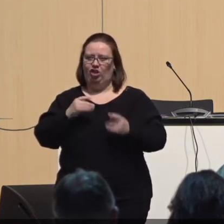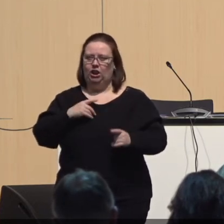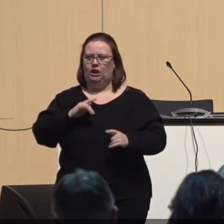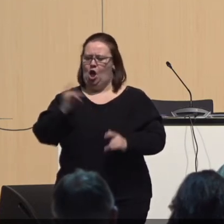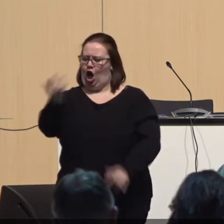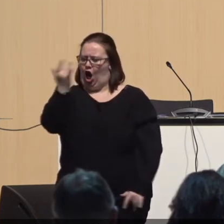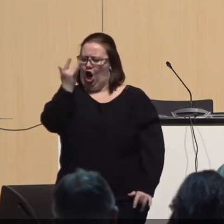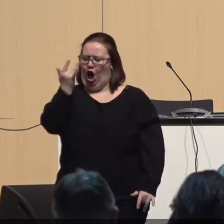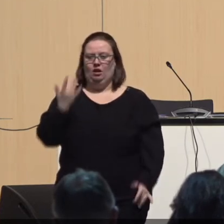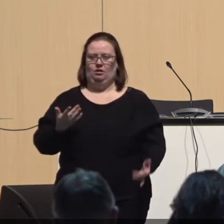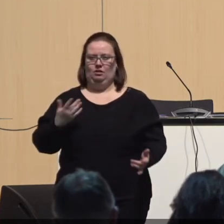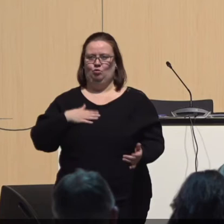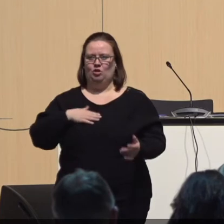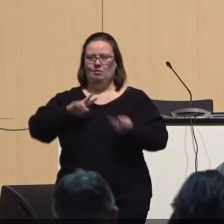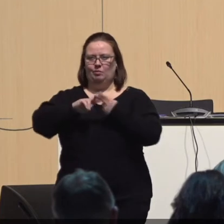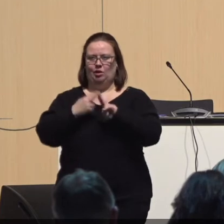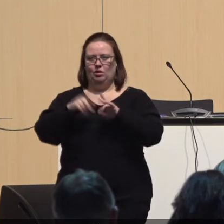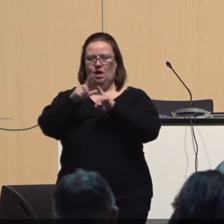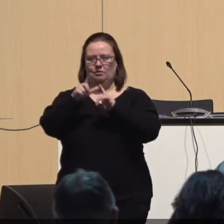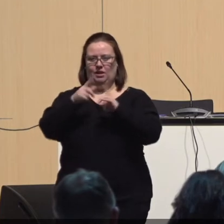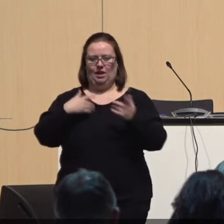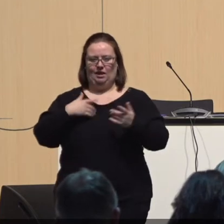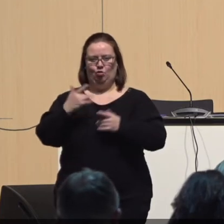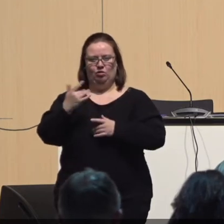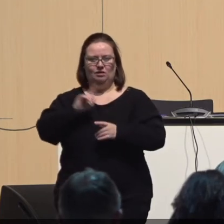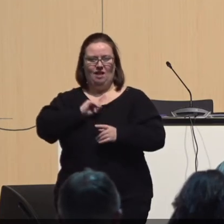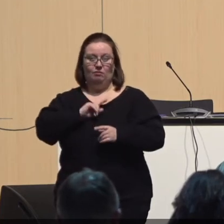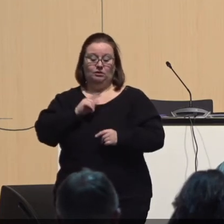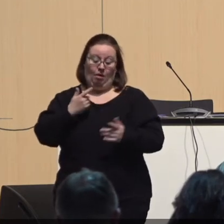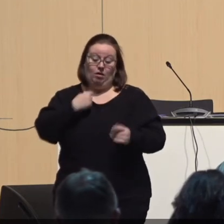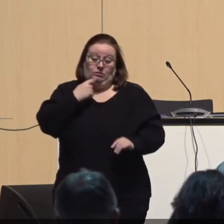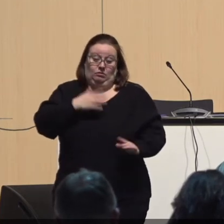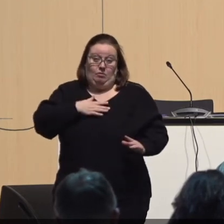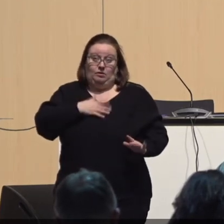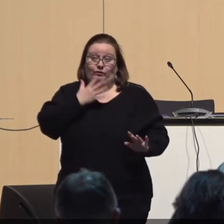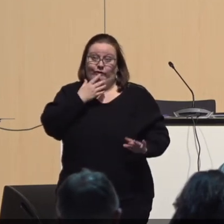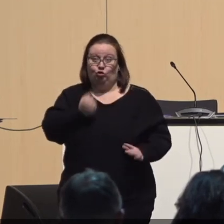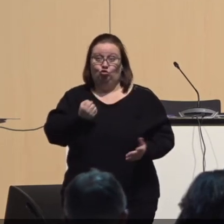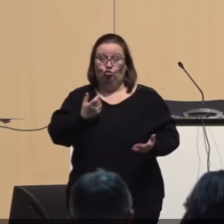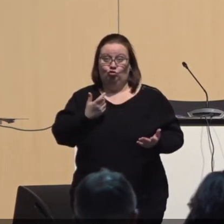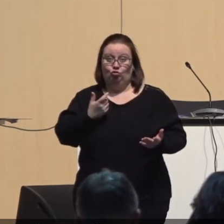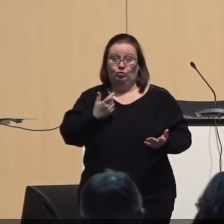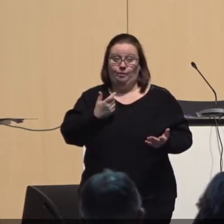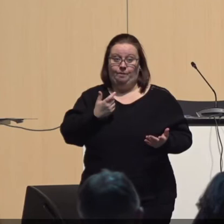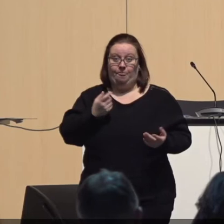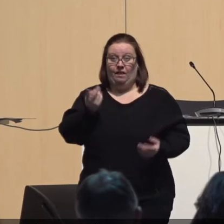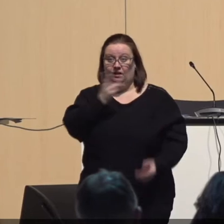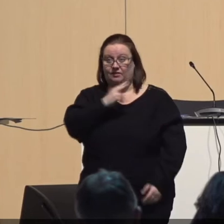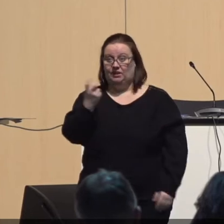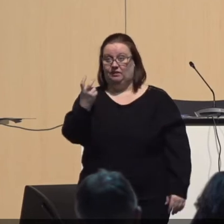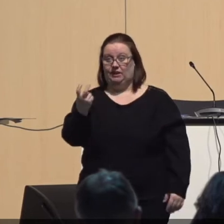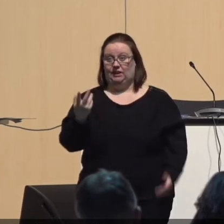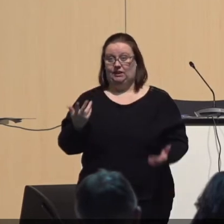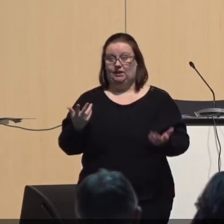worden als Mitglied der Sozialdemokratischen Partei und als einer der wenigen, die gesagt haben, im Jahr